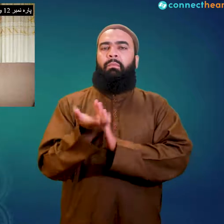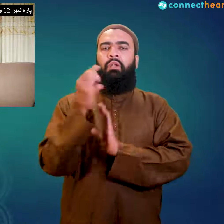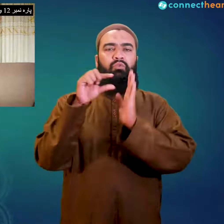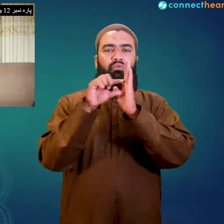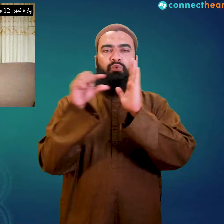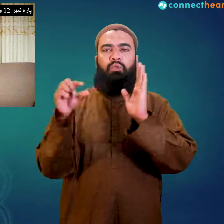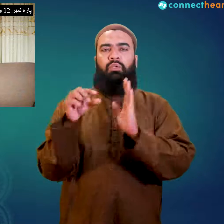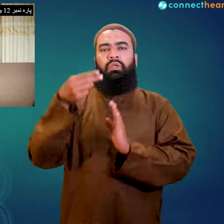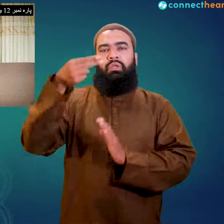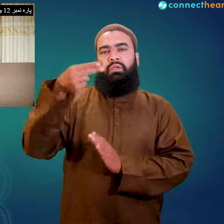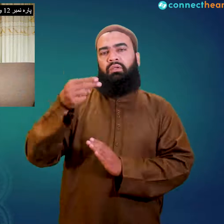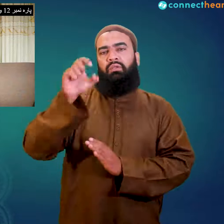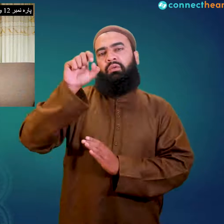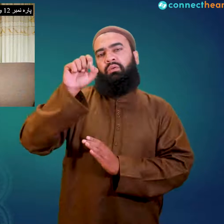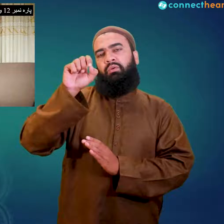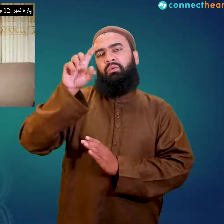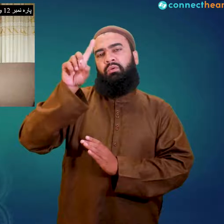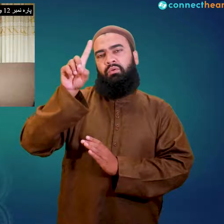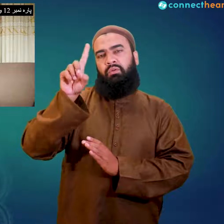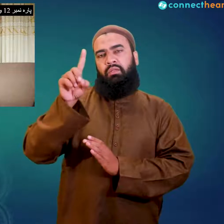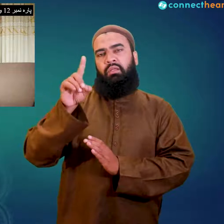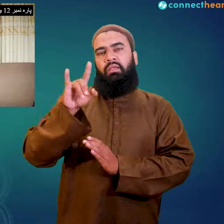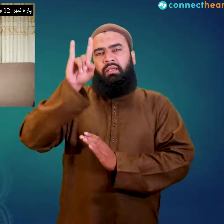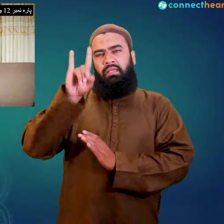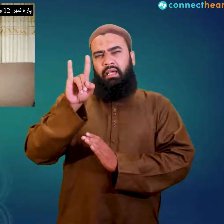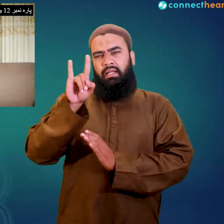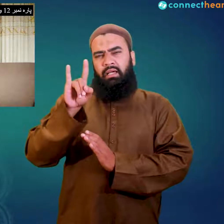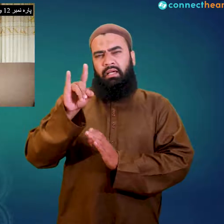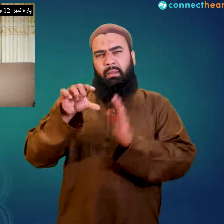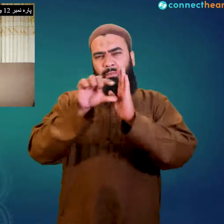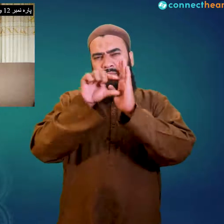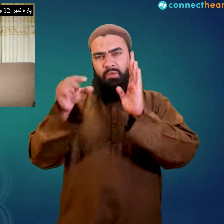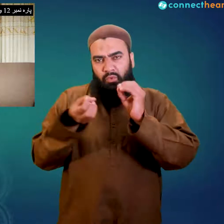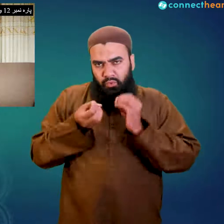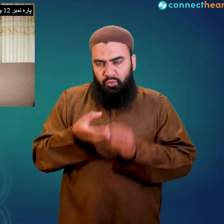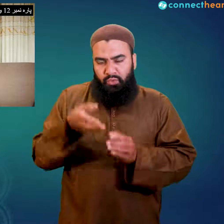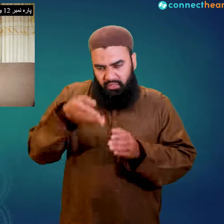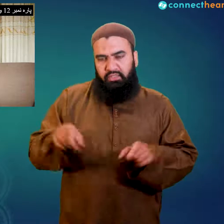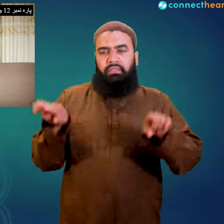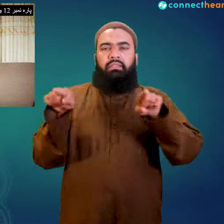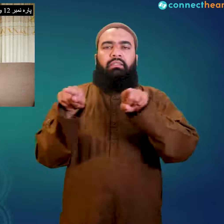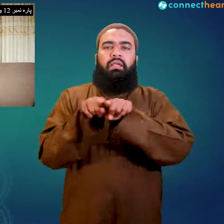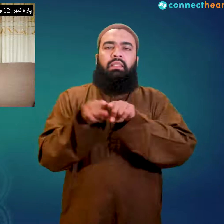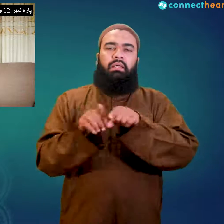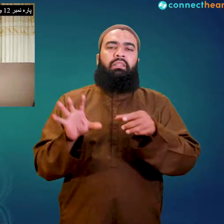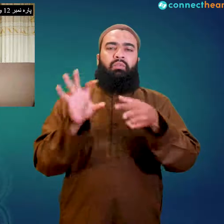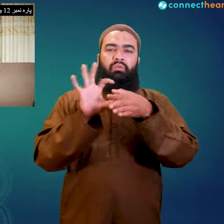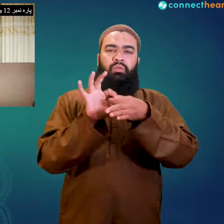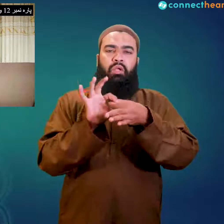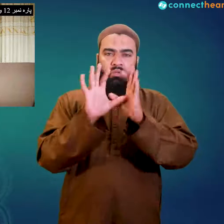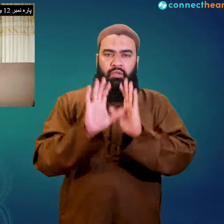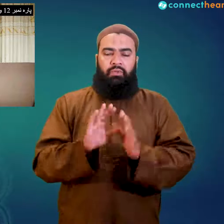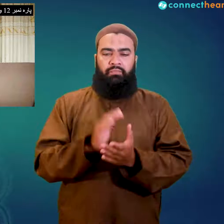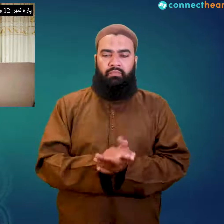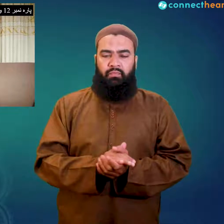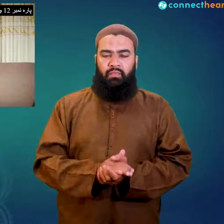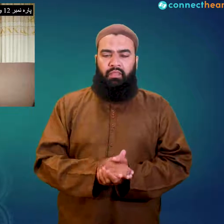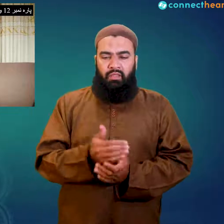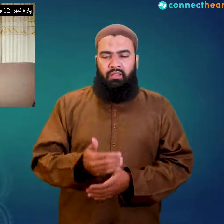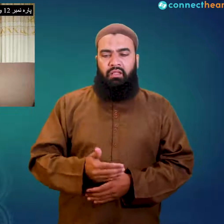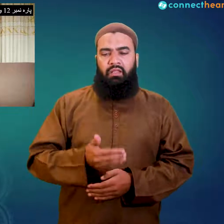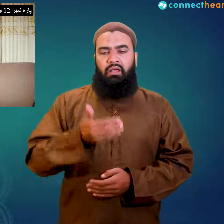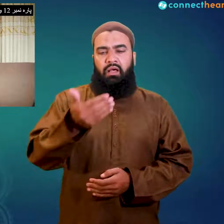سورہ ہود جو کہ پارہ نمبر 11 سے شروع ہوئی تھی، اس پارہ میں بھی جاری ہے۔ اس کے